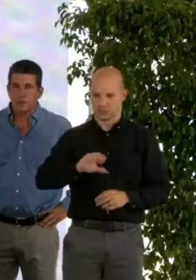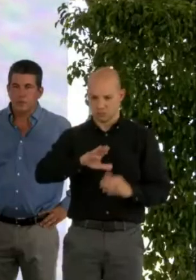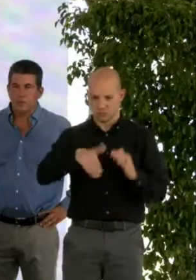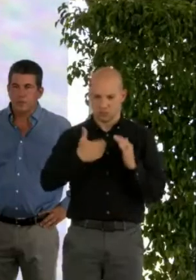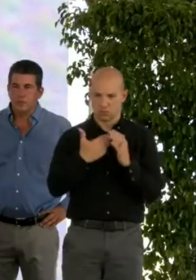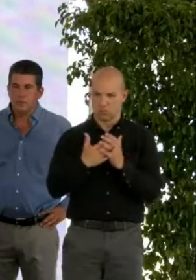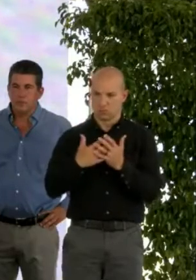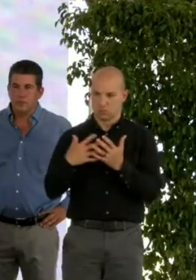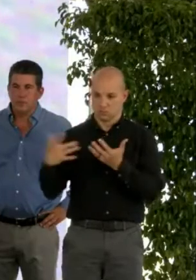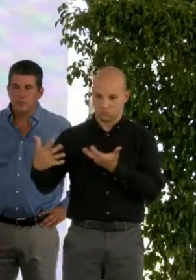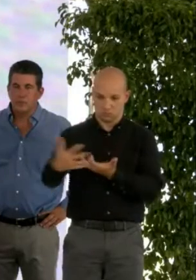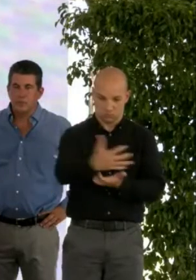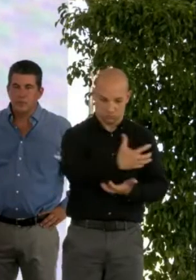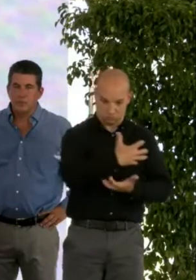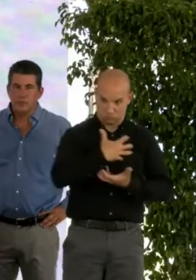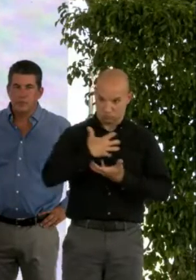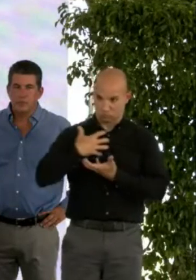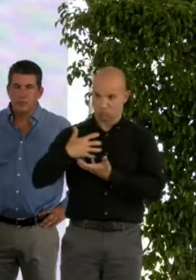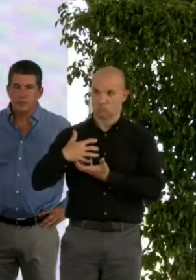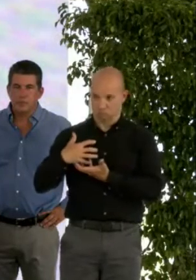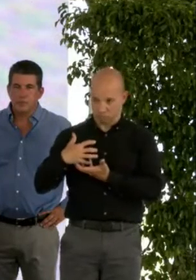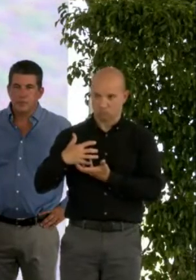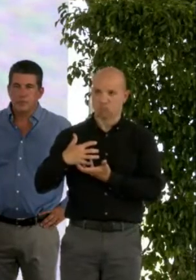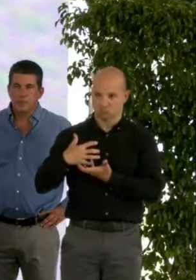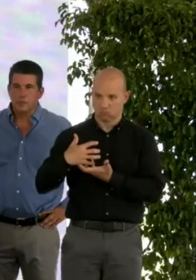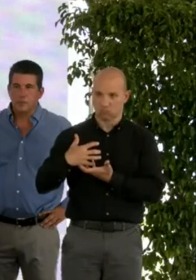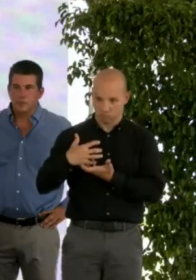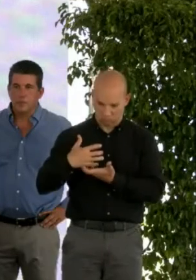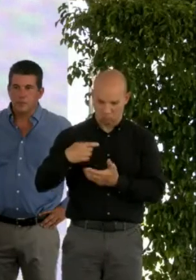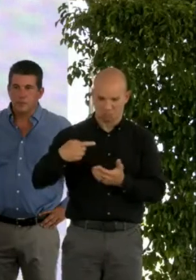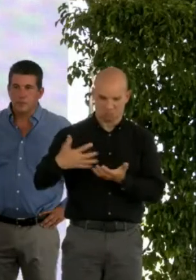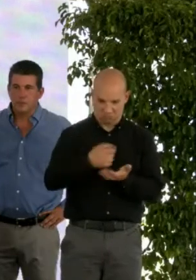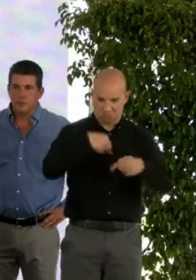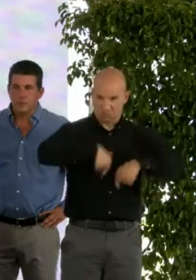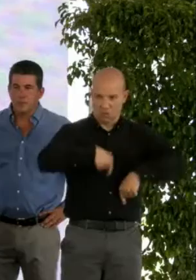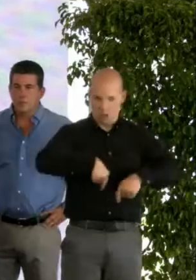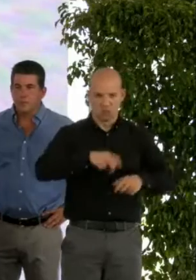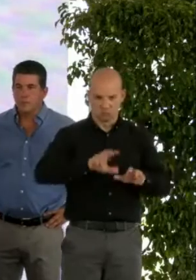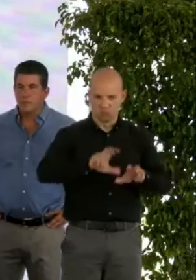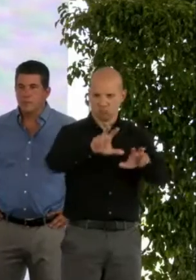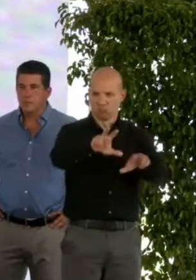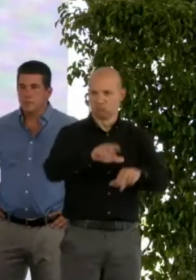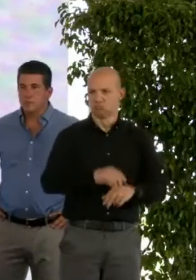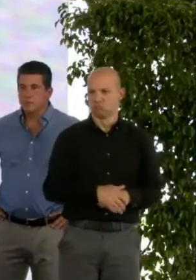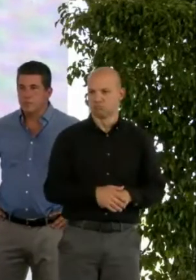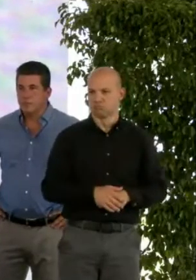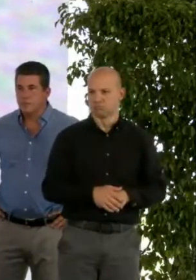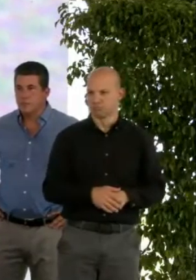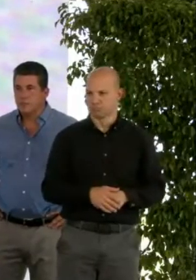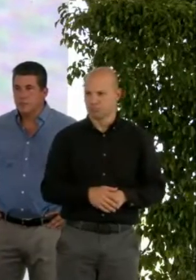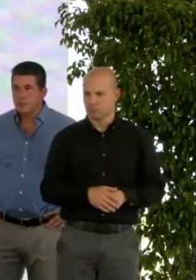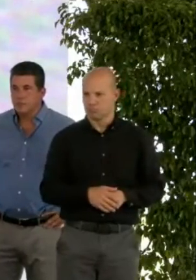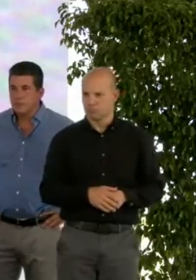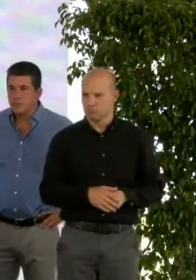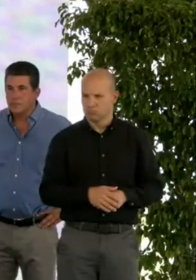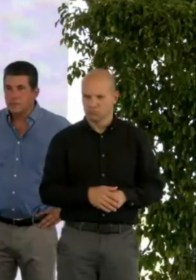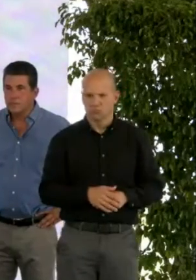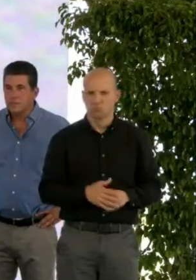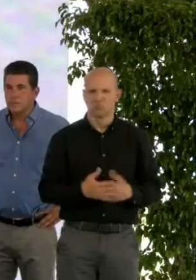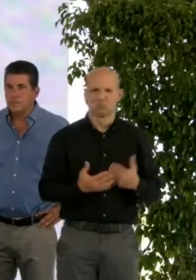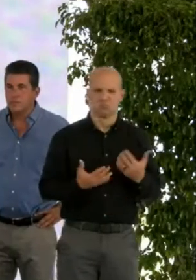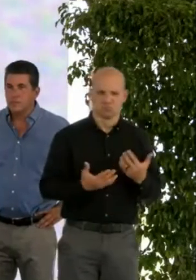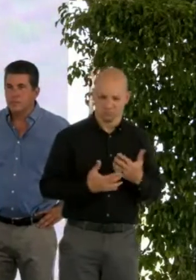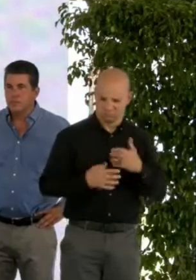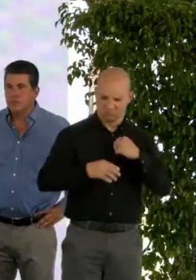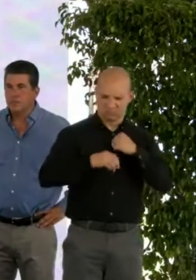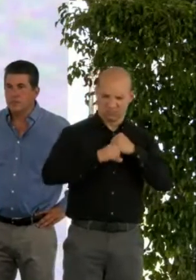el ingreso bruto que surja a consecuencia del proyecto. Si nos puede detallar cuántas extensiones